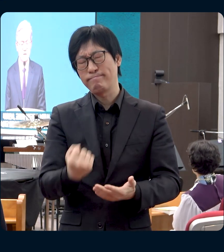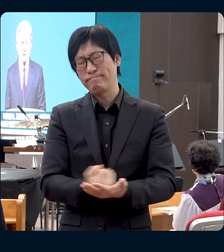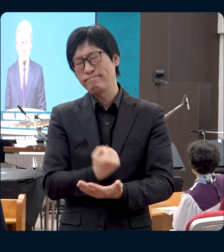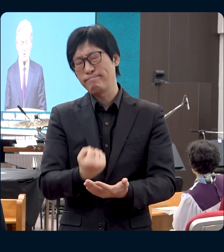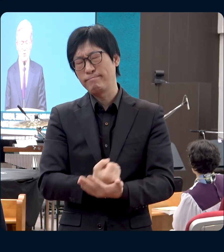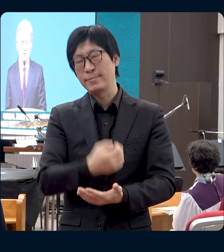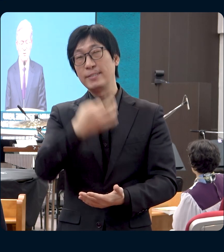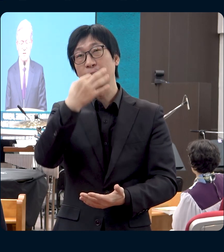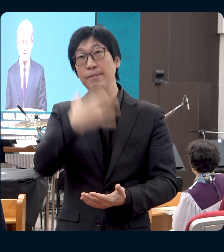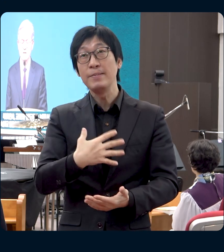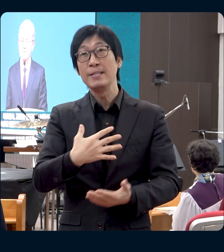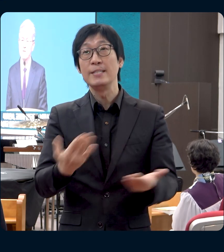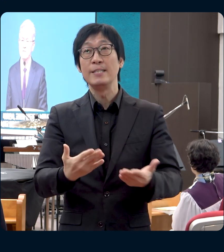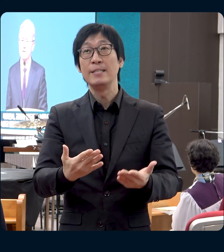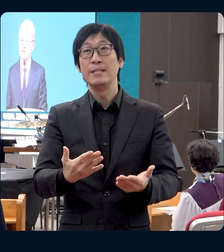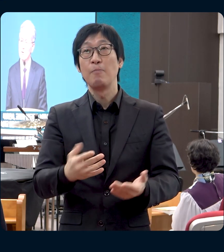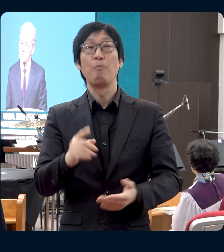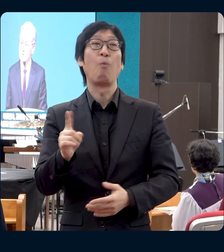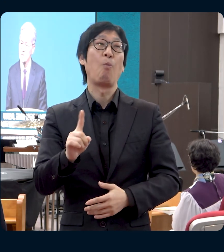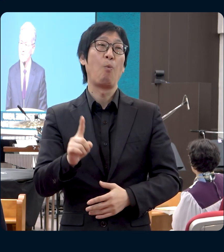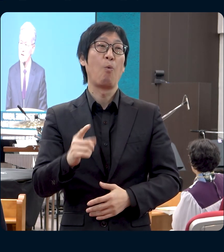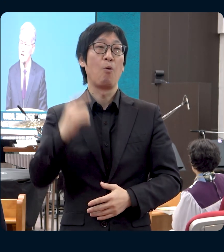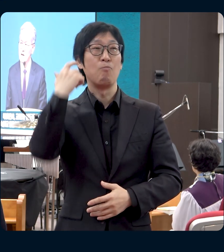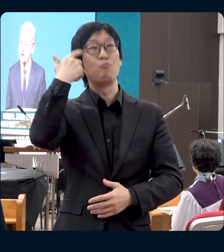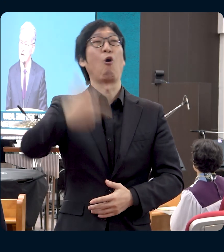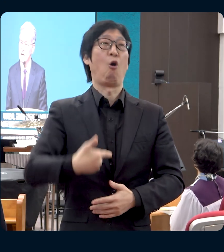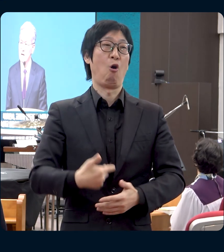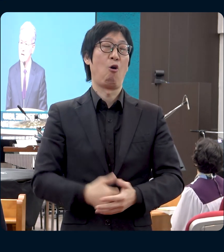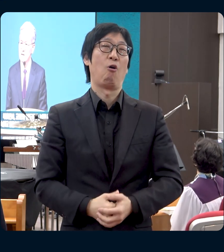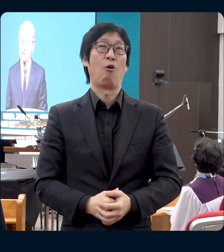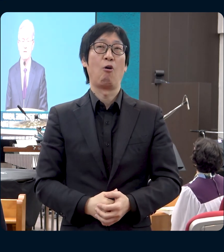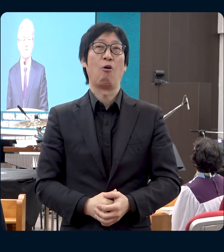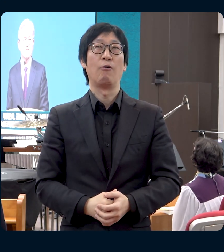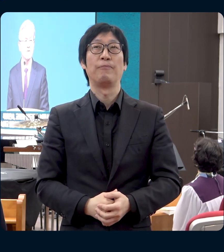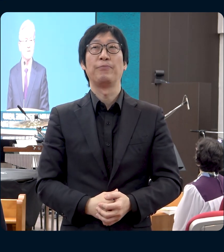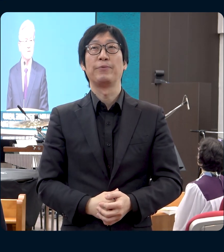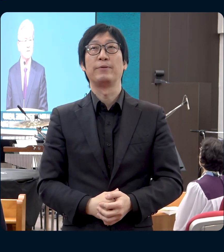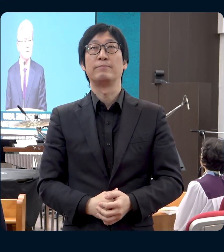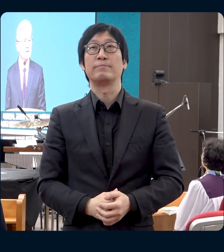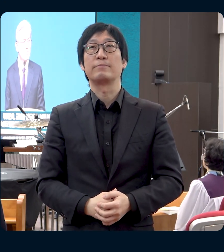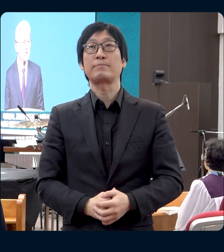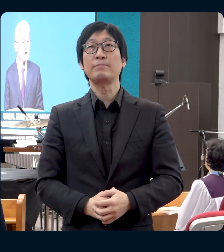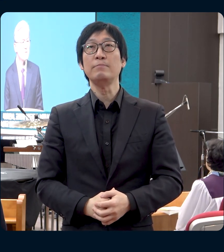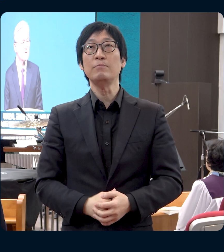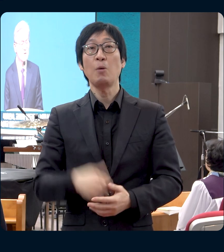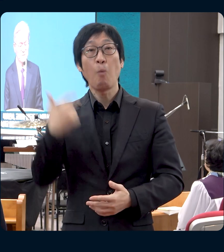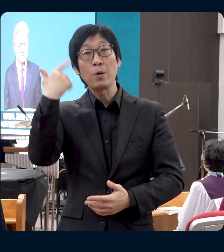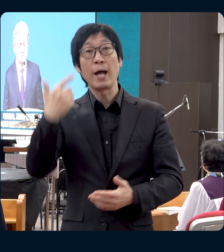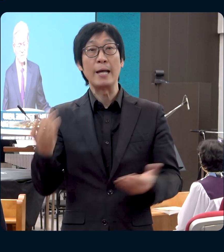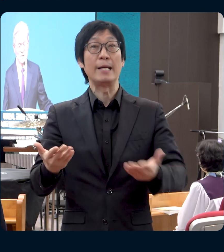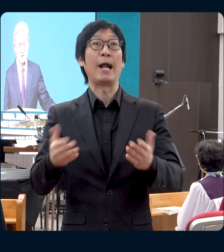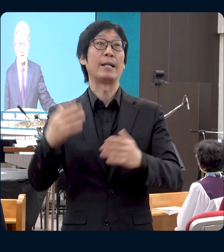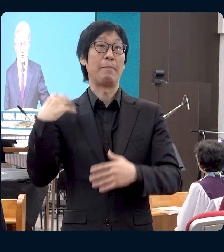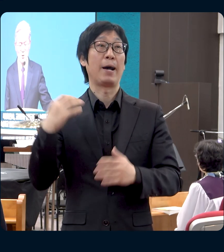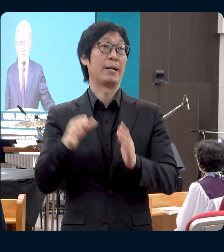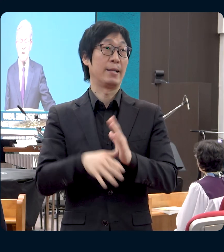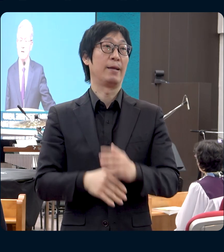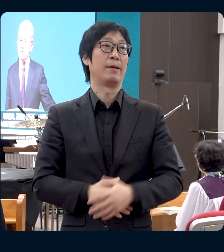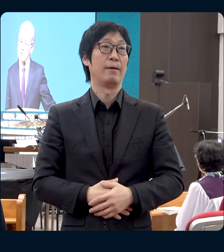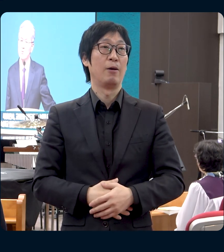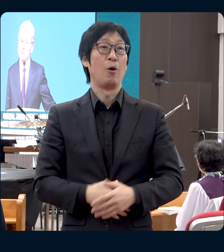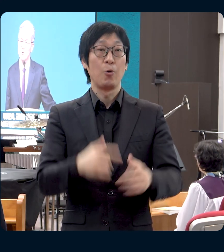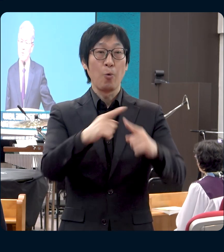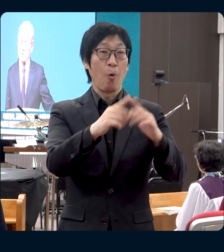속상하고 힘들었던 것이 있다면 어떤 것입니까? 라는 질문이었어요. 목회하면서